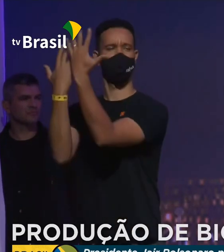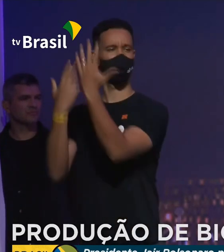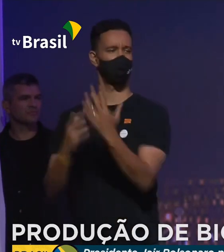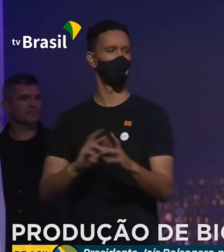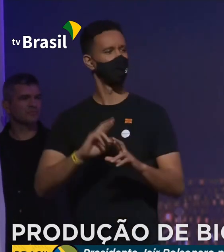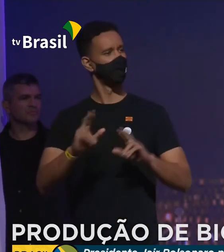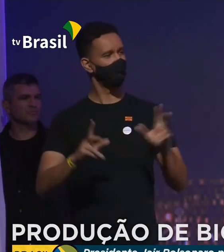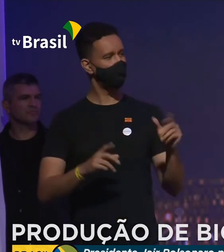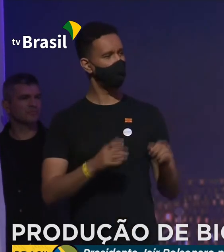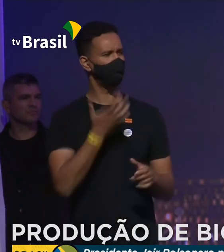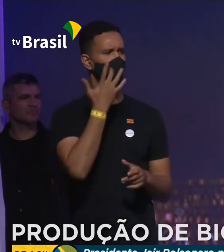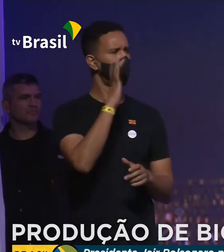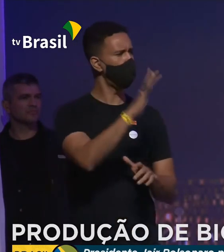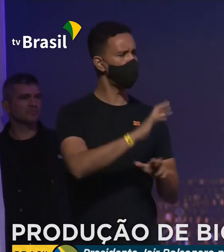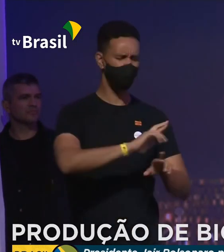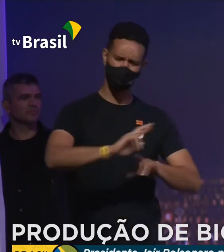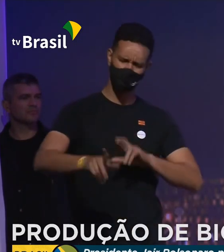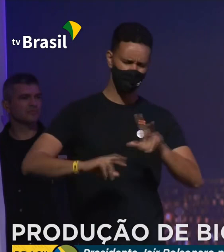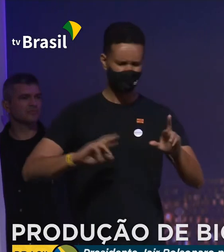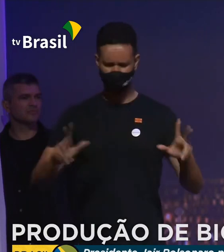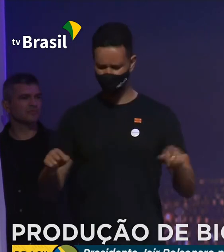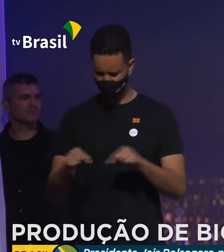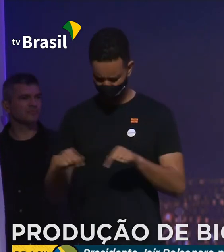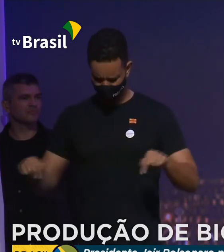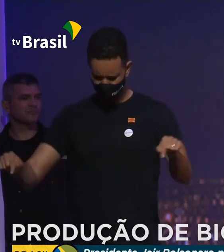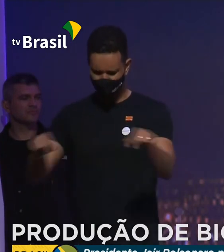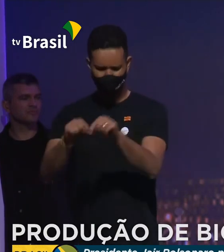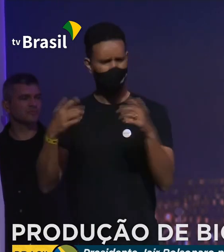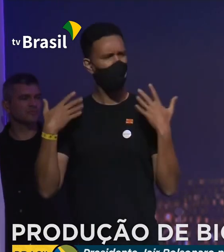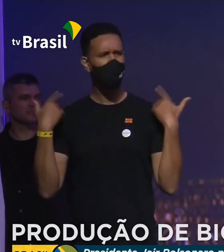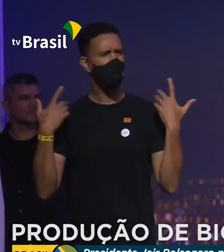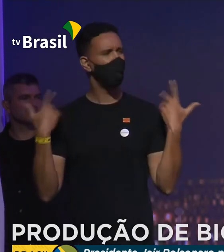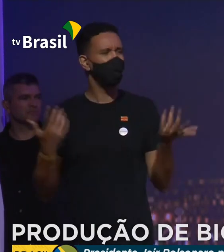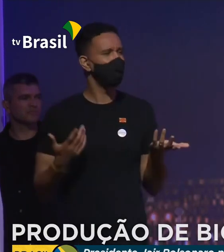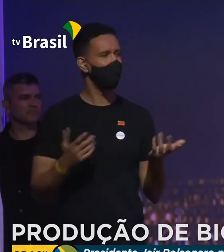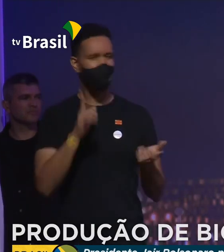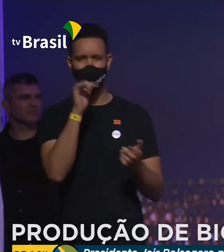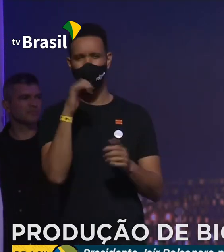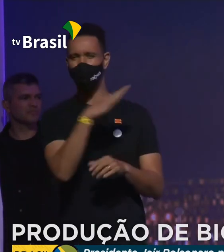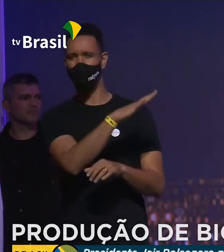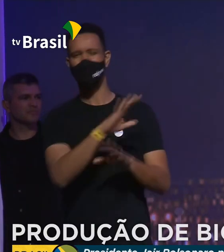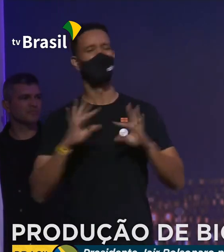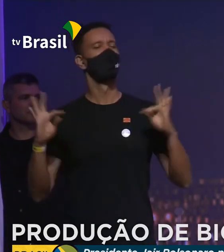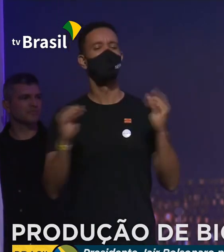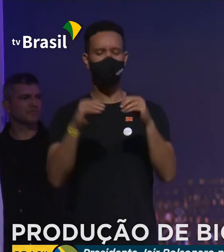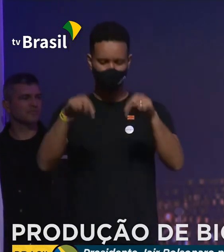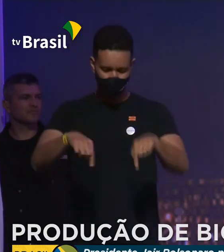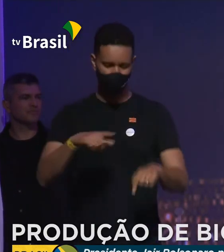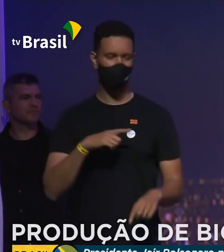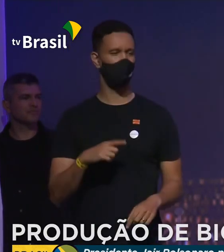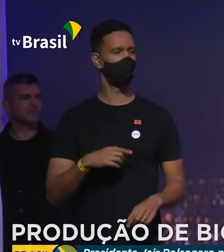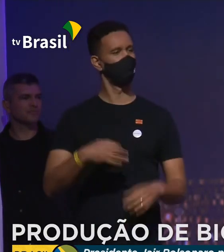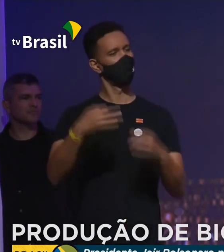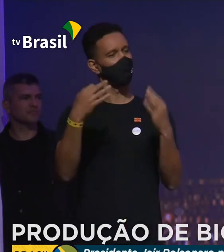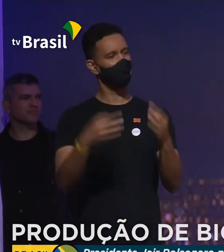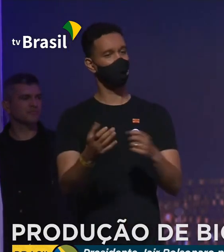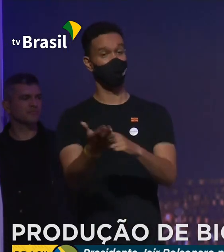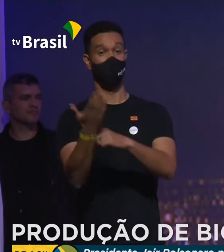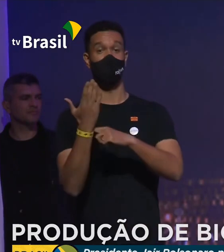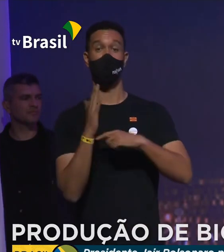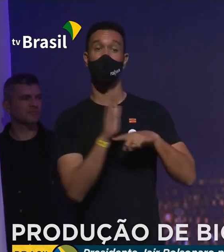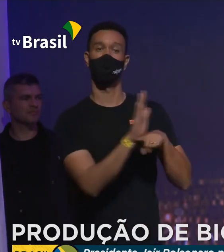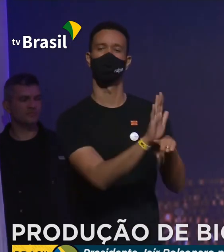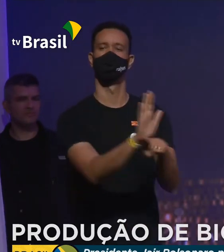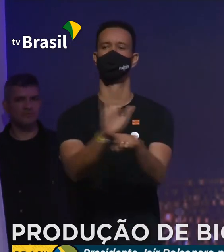minerais, áreas maravilhosas para o turismo. Temos tudo para ser uma grande nação. E tenho certeza, com o apoio de vocês,